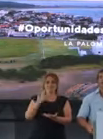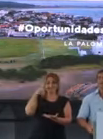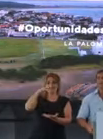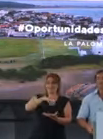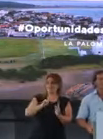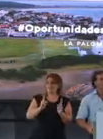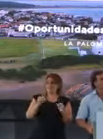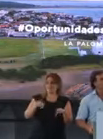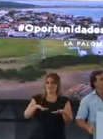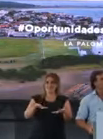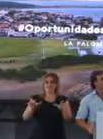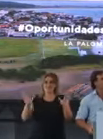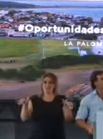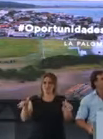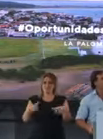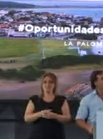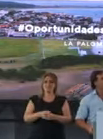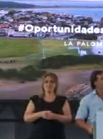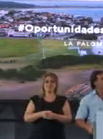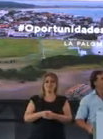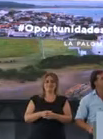Paloma.